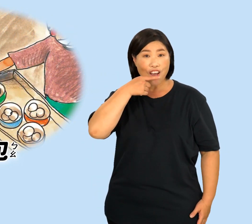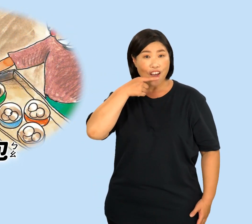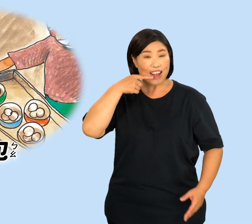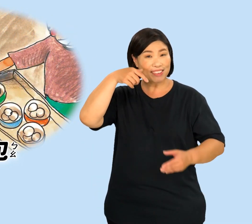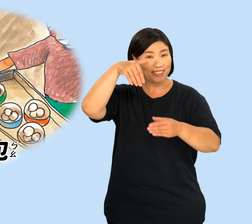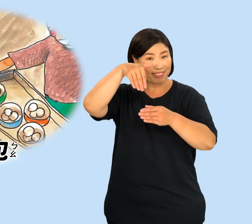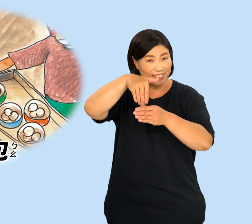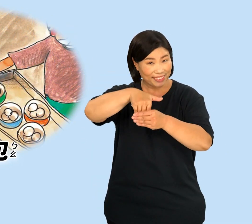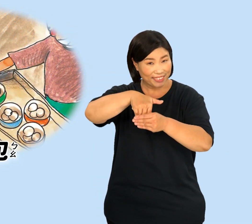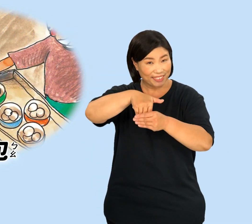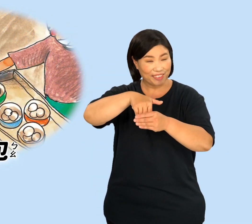红包。